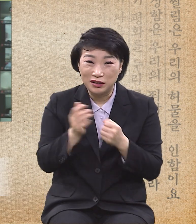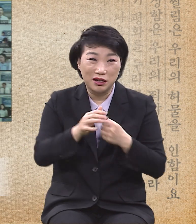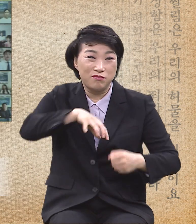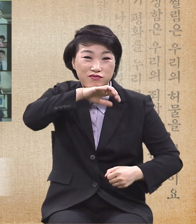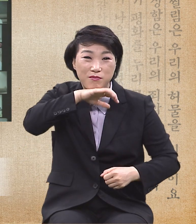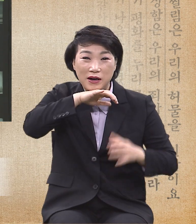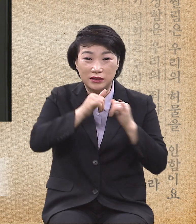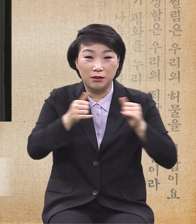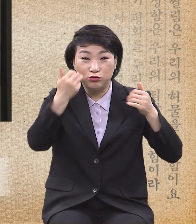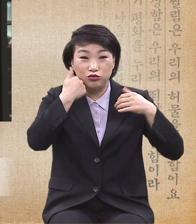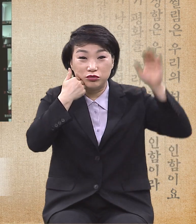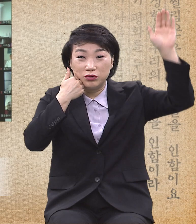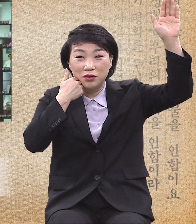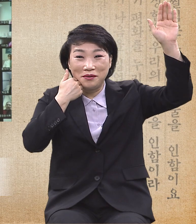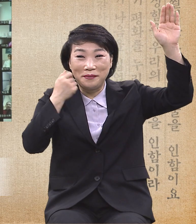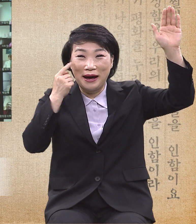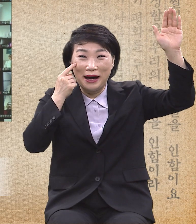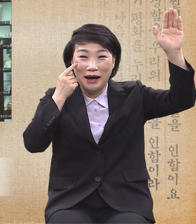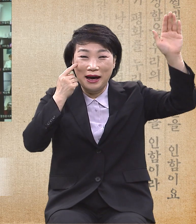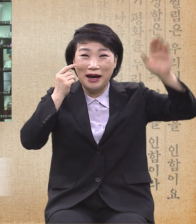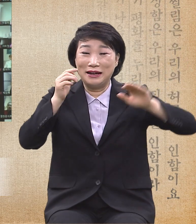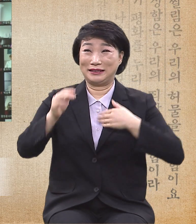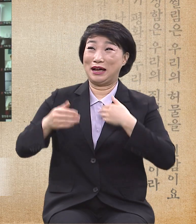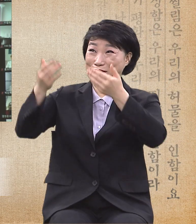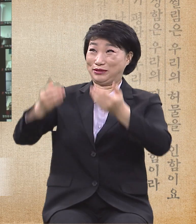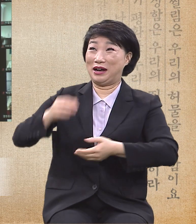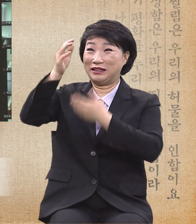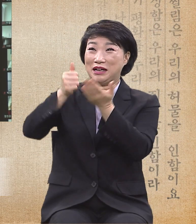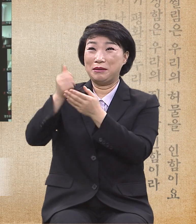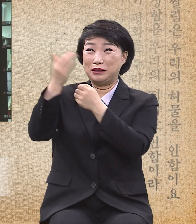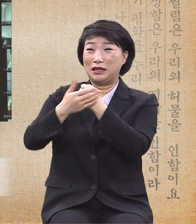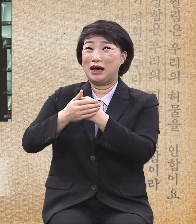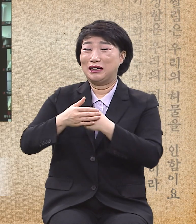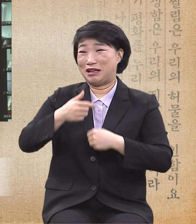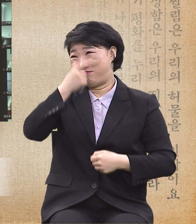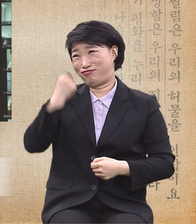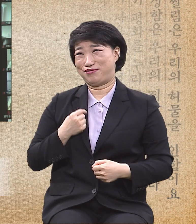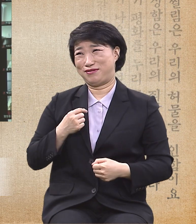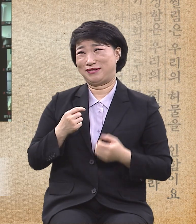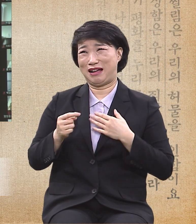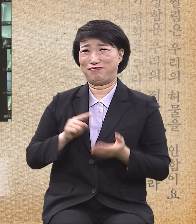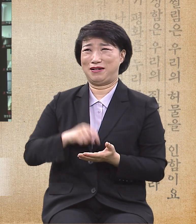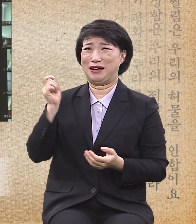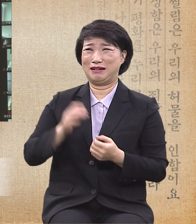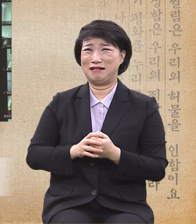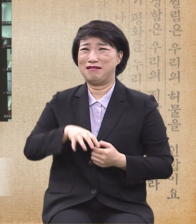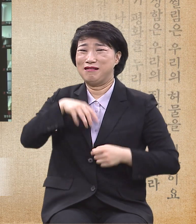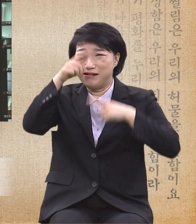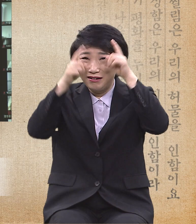불만이 있는 사람, 내게 주신 하나님의 은혜가 모자라서 불평이 있는 사람,